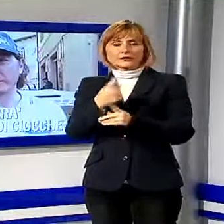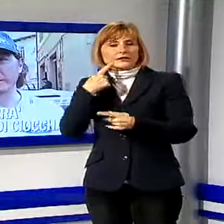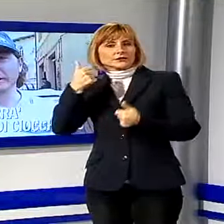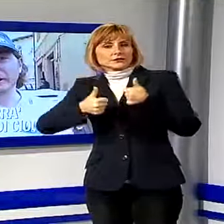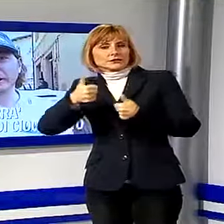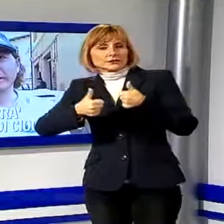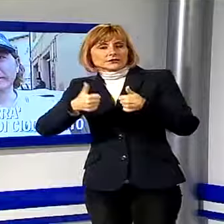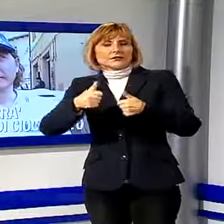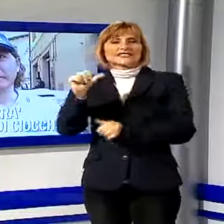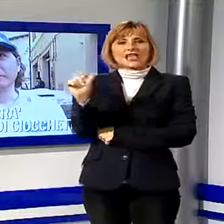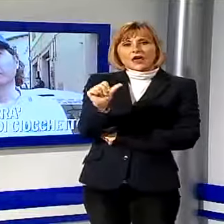Basso.